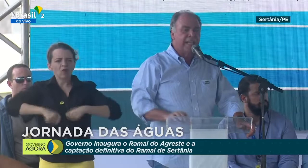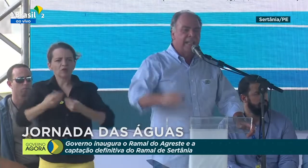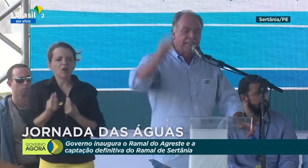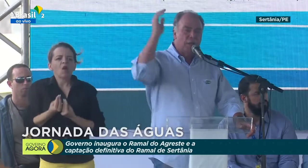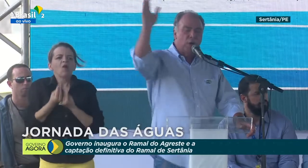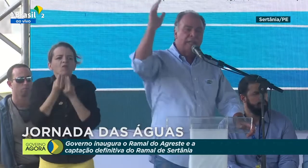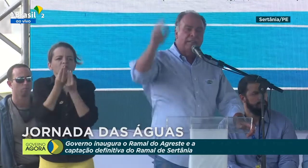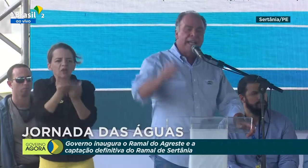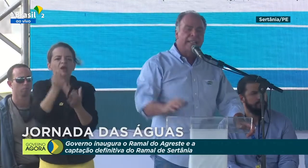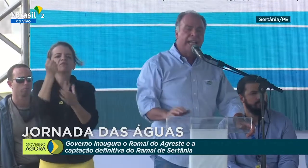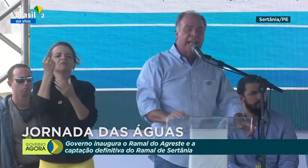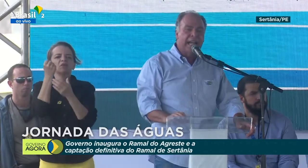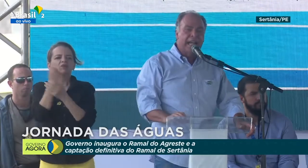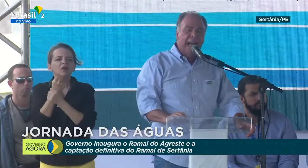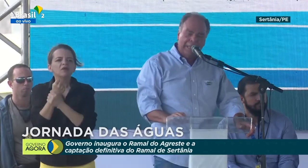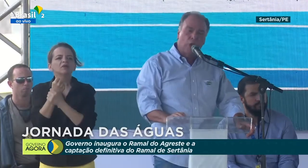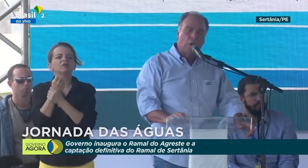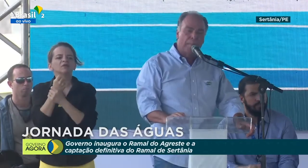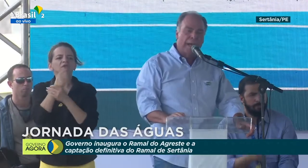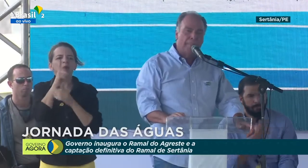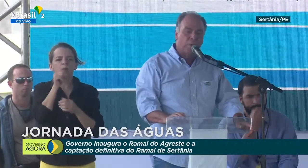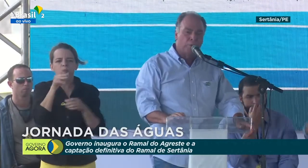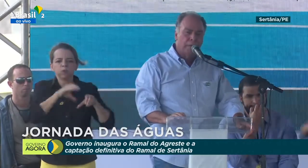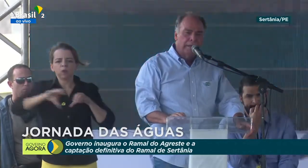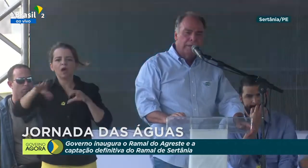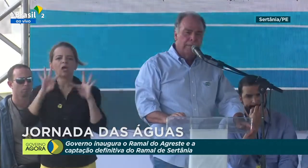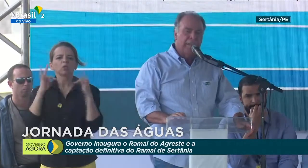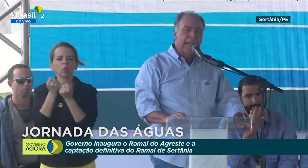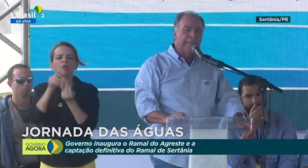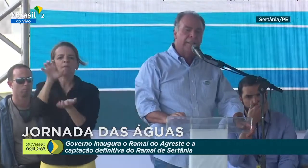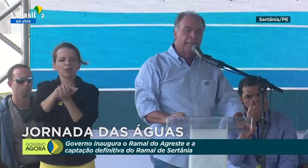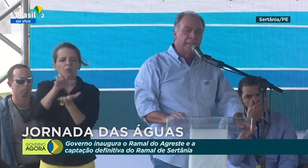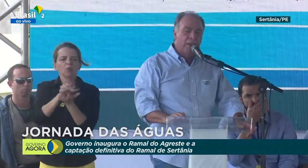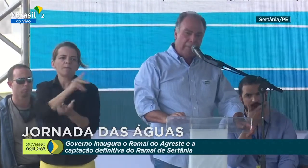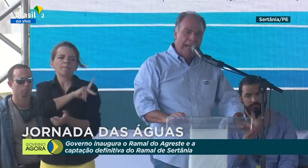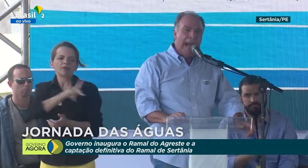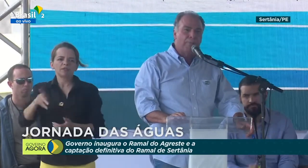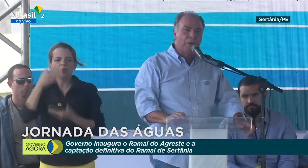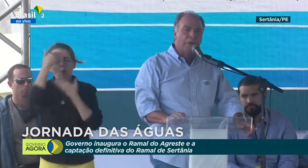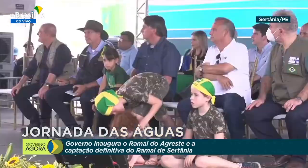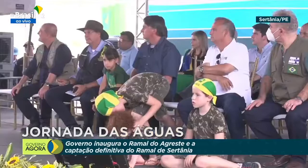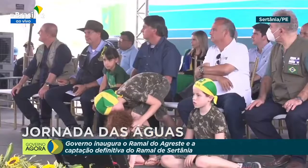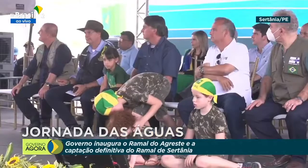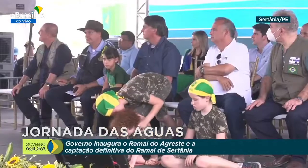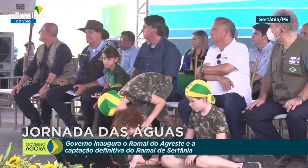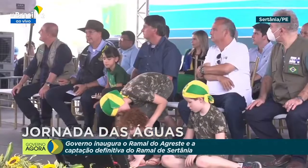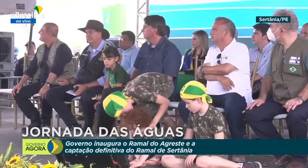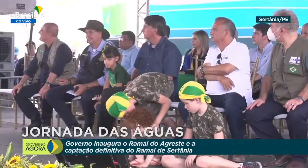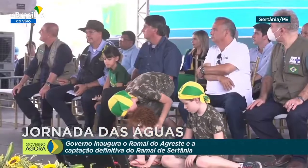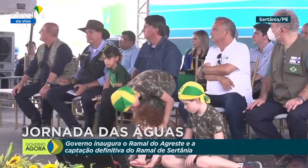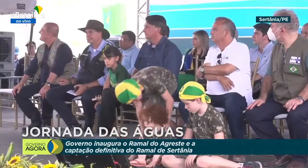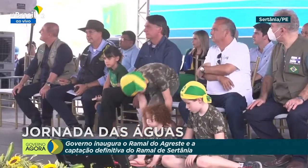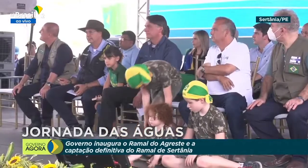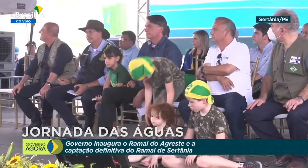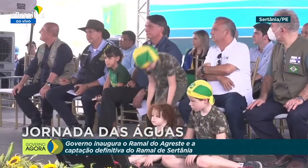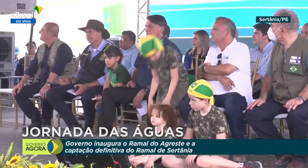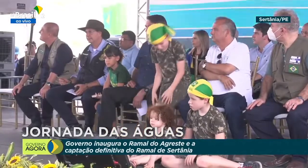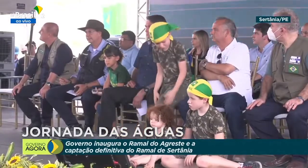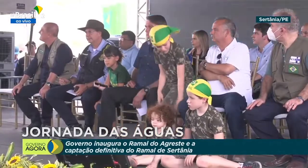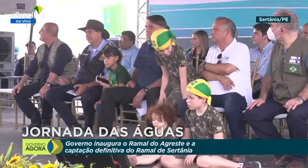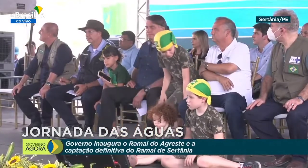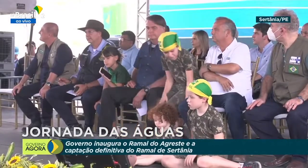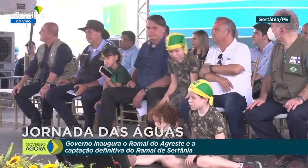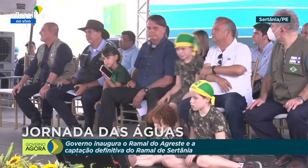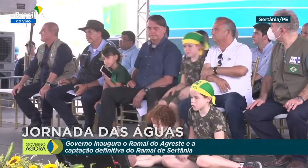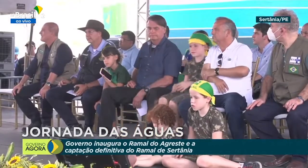oferecer segurança hídrica a todo o Pernambuco. Presidente, obrigado pelo ramal do Agreste, obrigado pelo